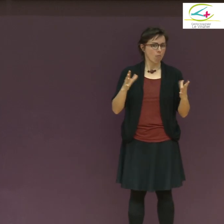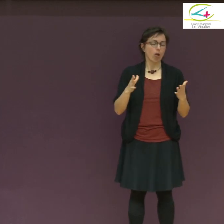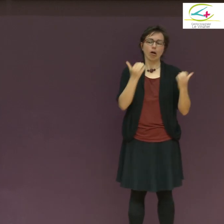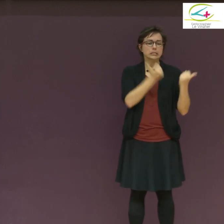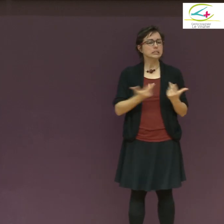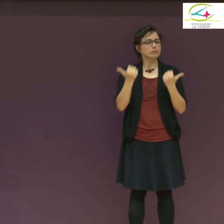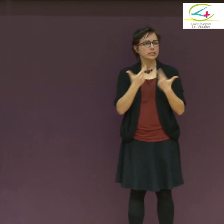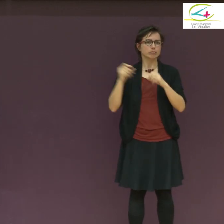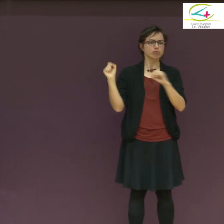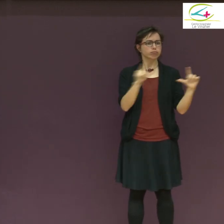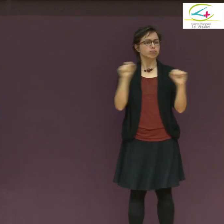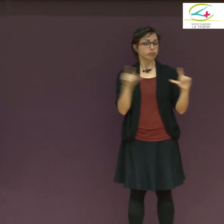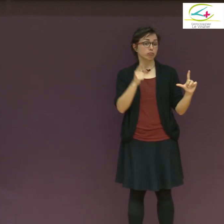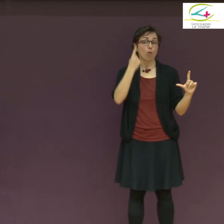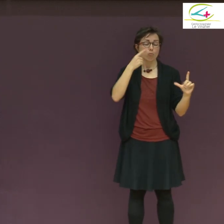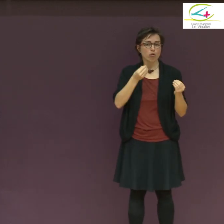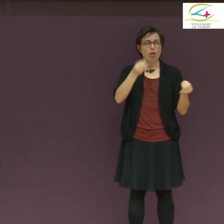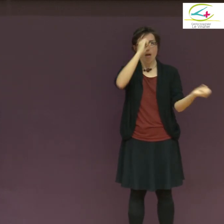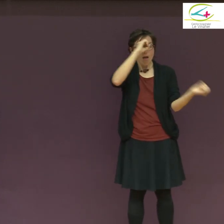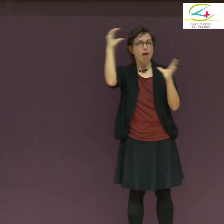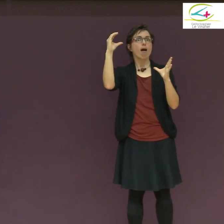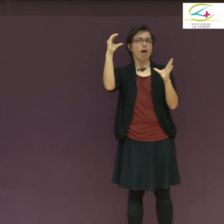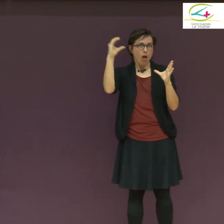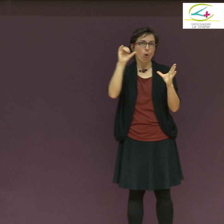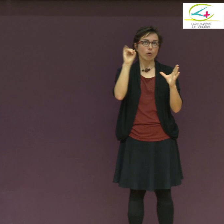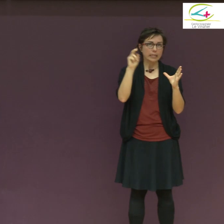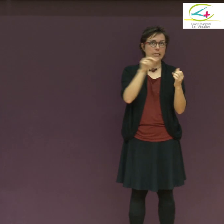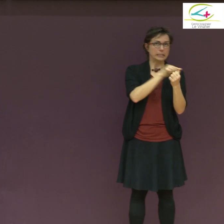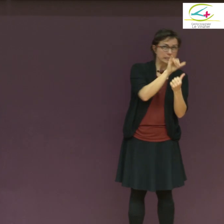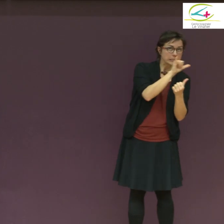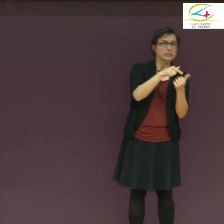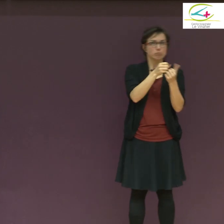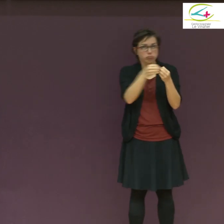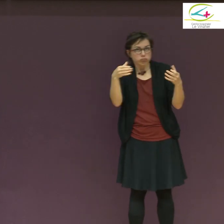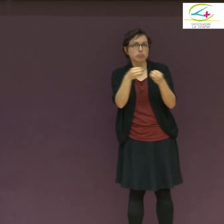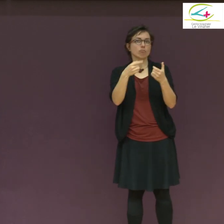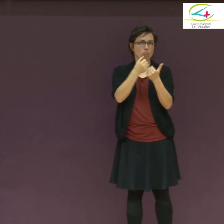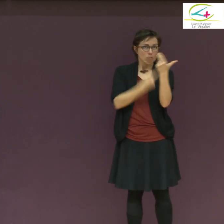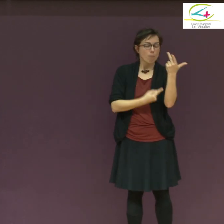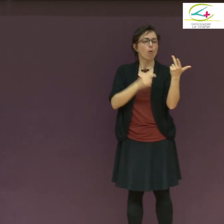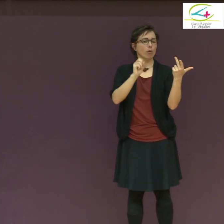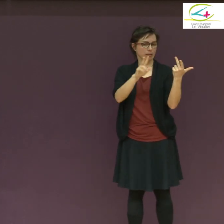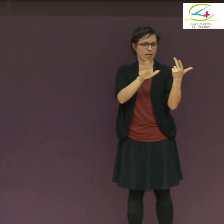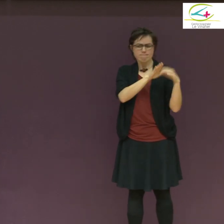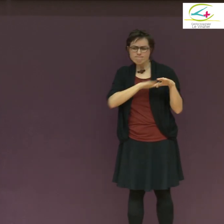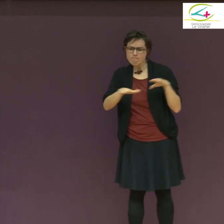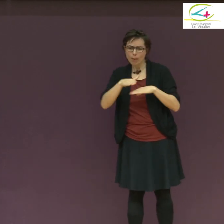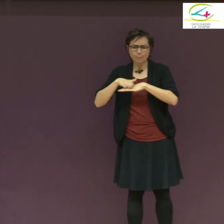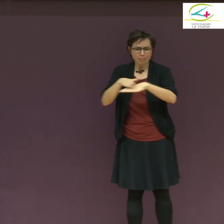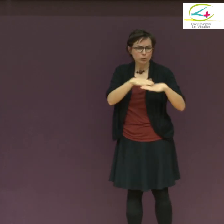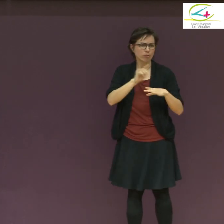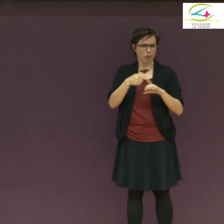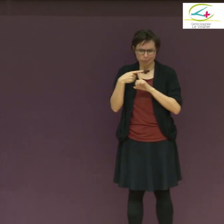parce que c'est important de voir un peu l'ampleur et qui ça touche, et qu'il va falloir aussi penser la prévention en termes plus ciblés par moment.